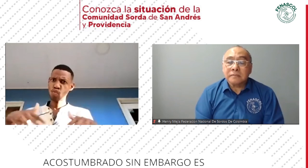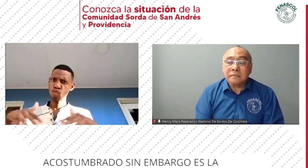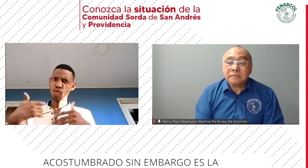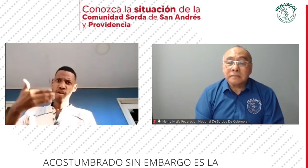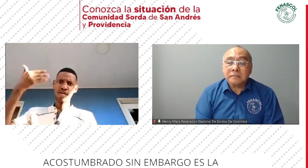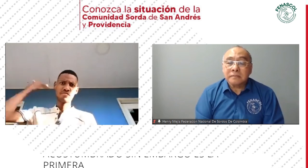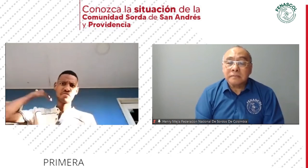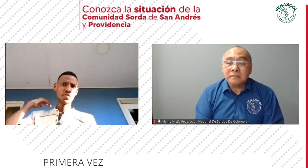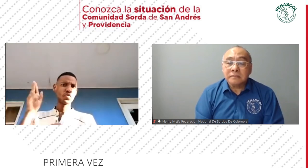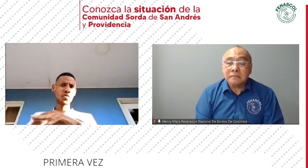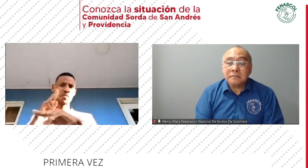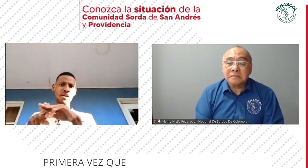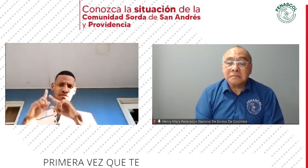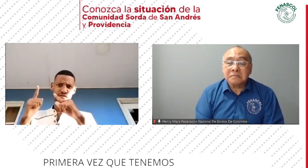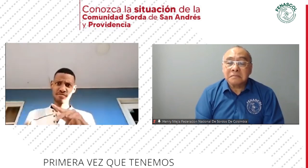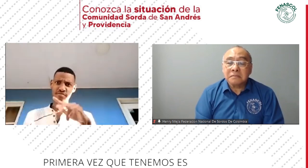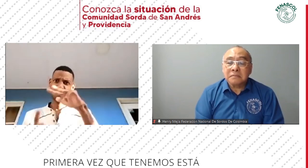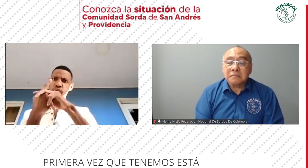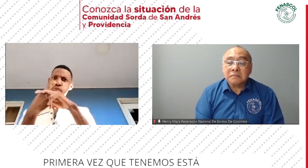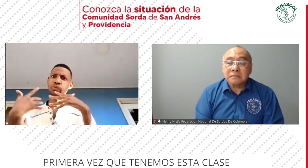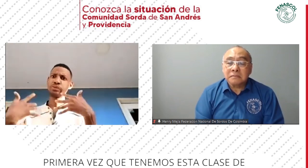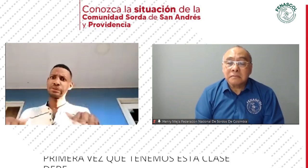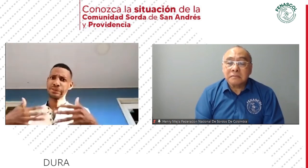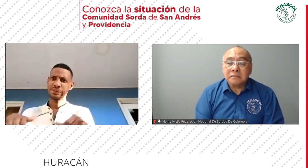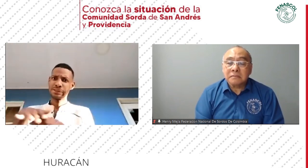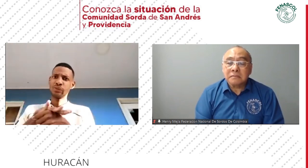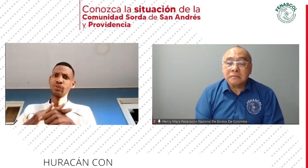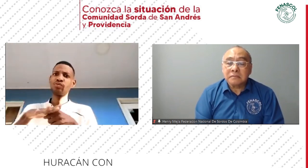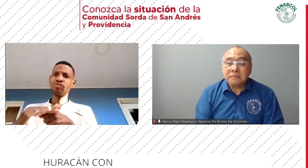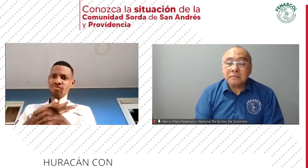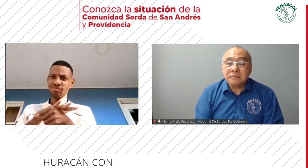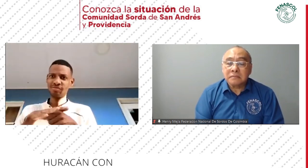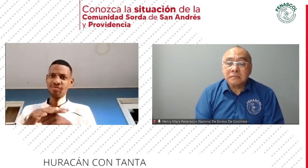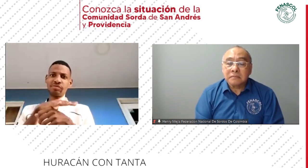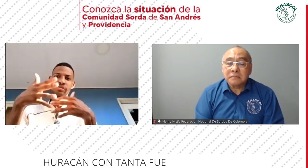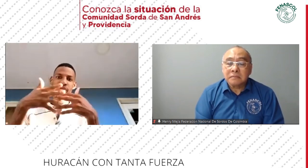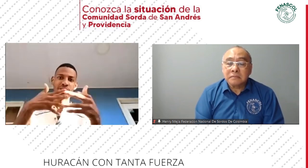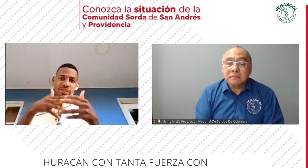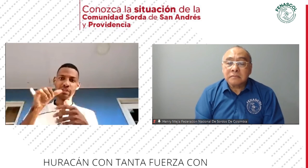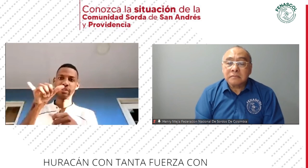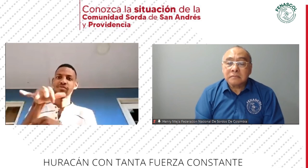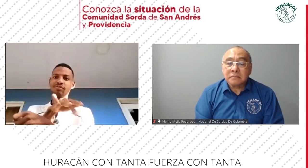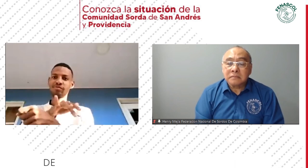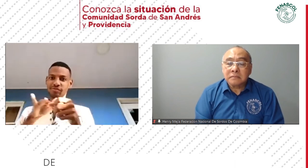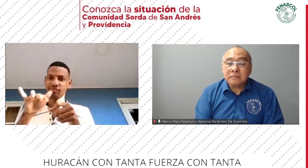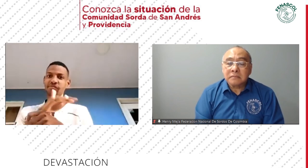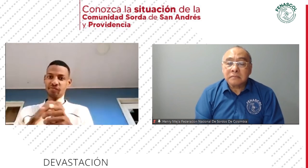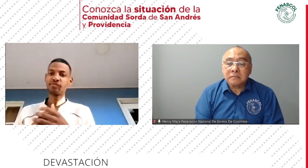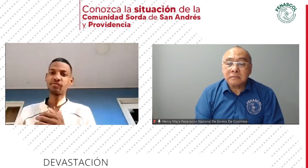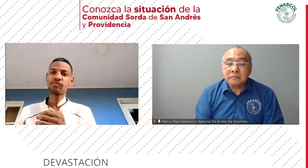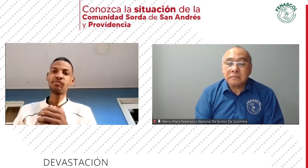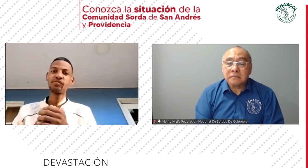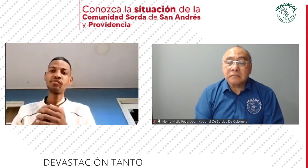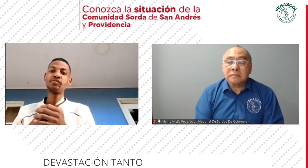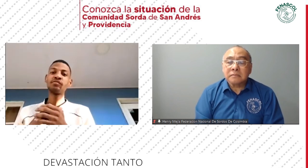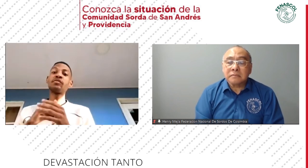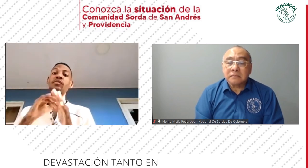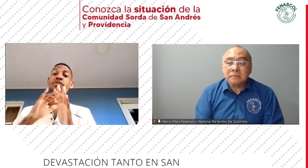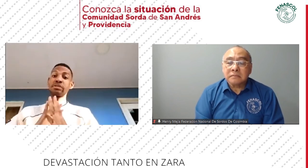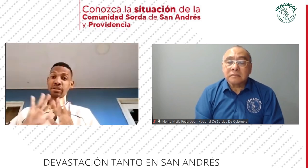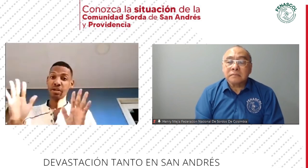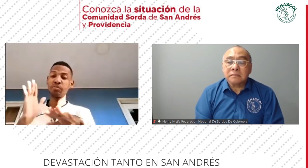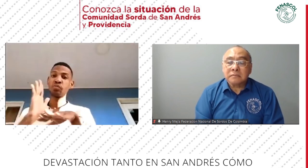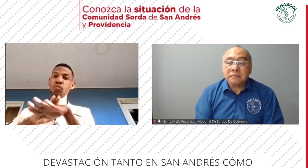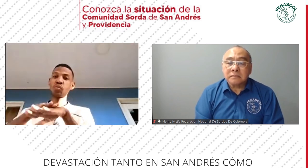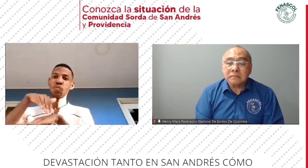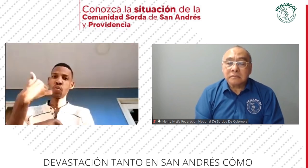es la primera vez que tenemos esta clase de huracán con tanta fuerza con tanta devastación tanto en san